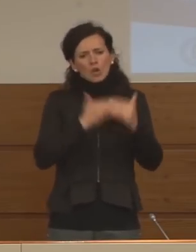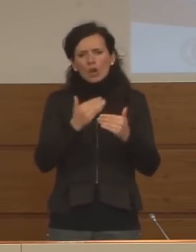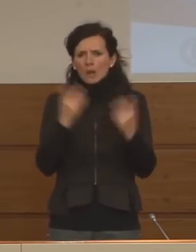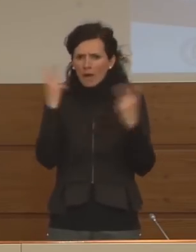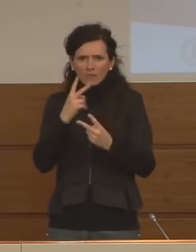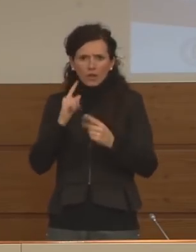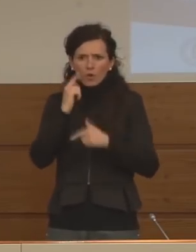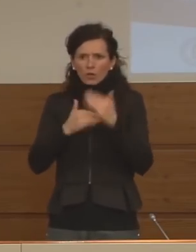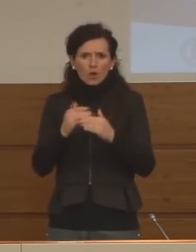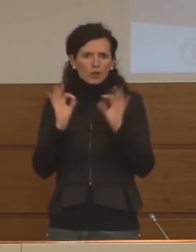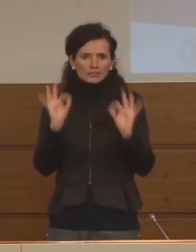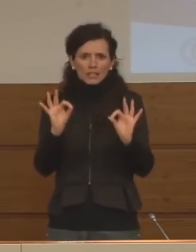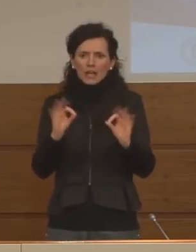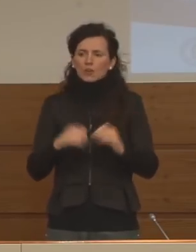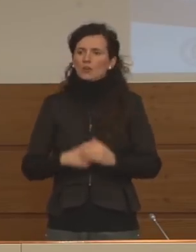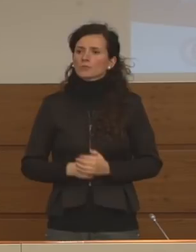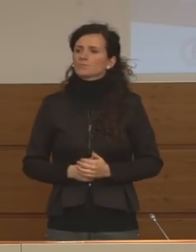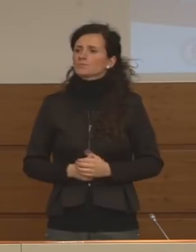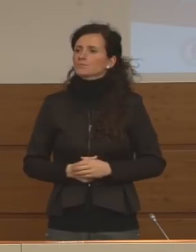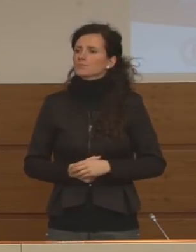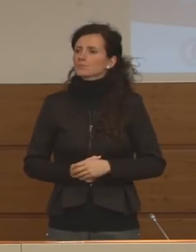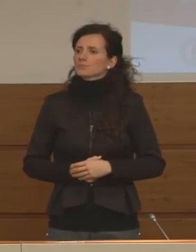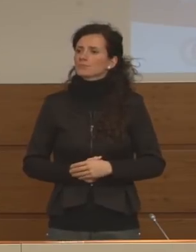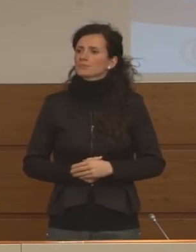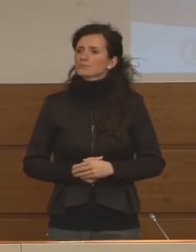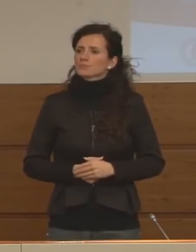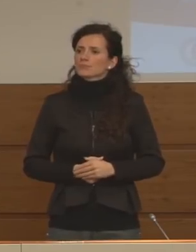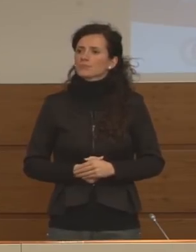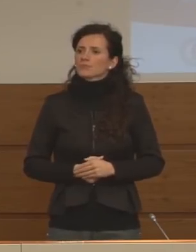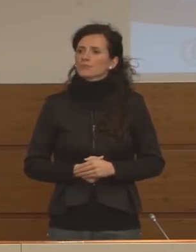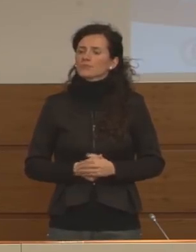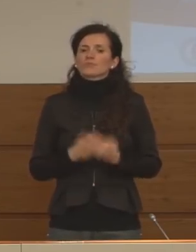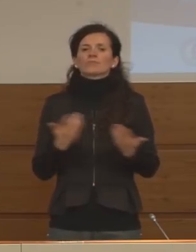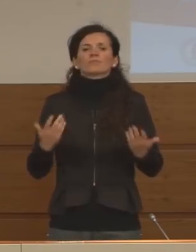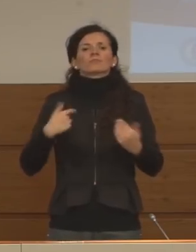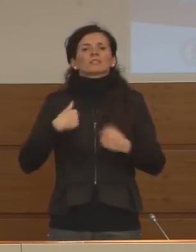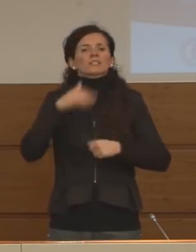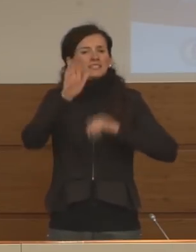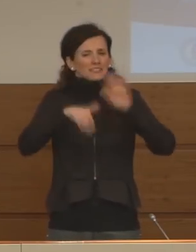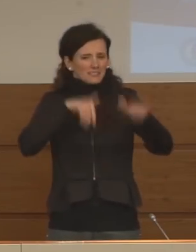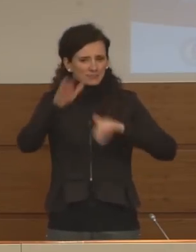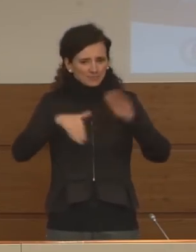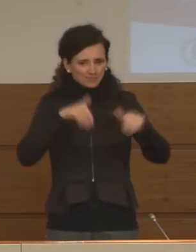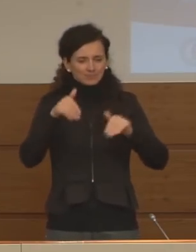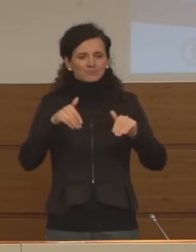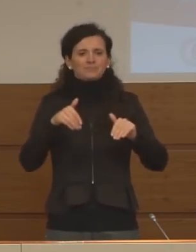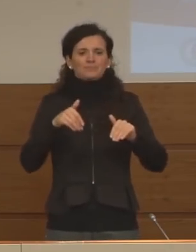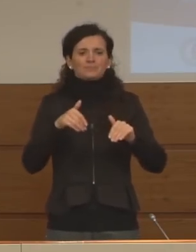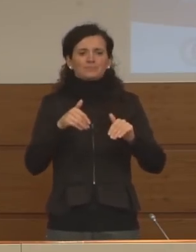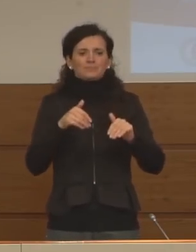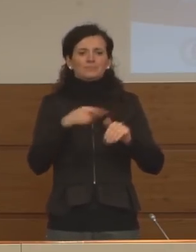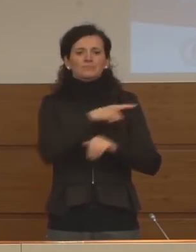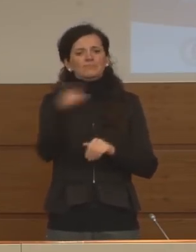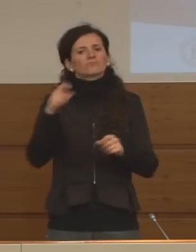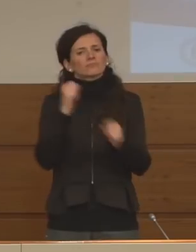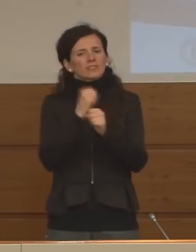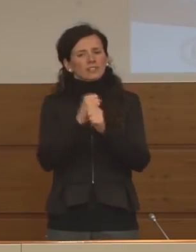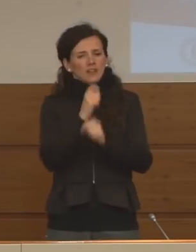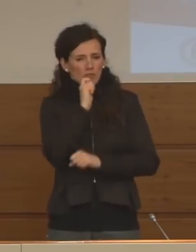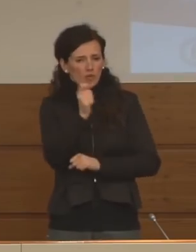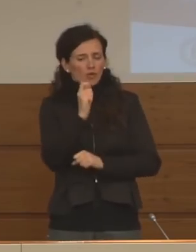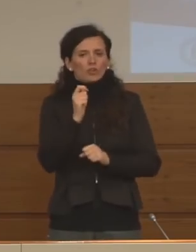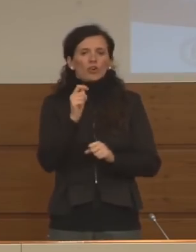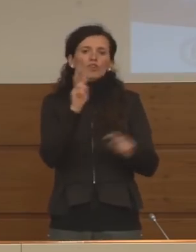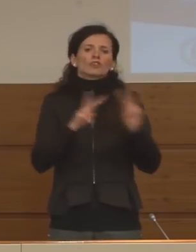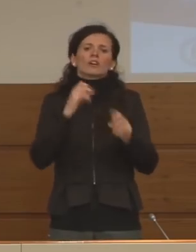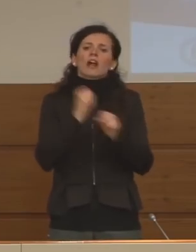grazie commissione grazie a lei allora il richiamo alla correttezza dell'informazione che è stato parte del mio intervento